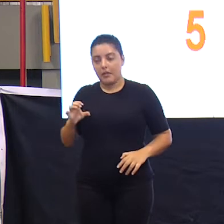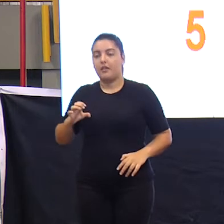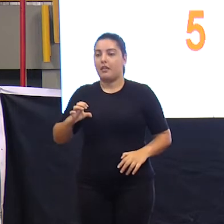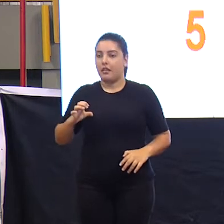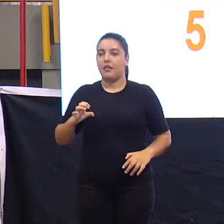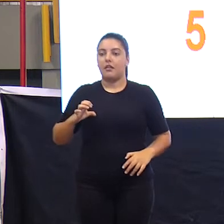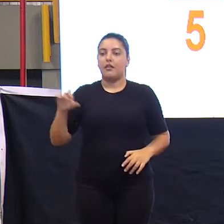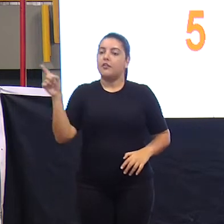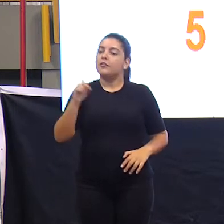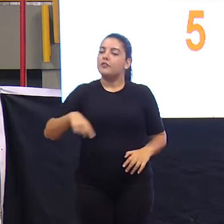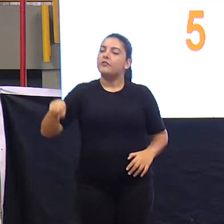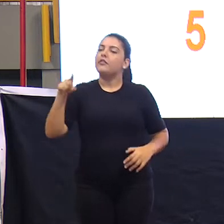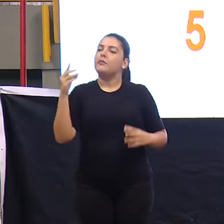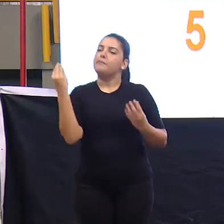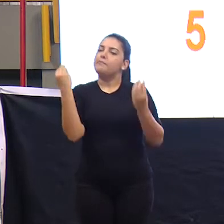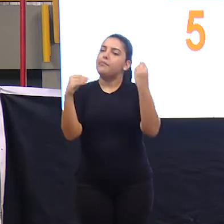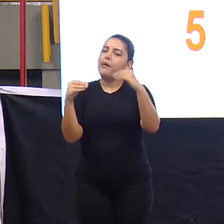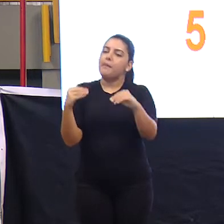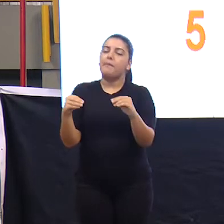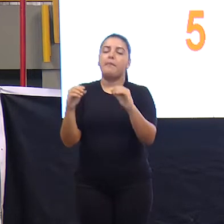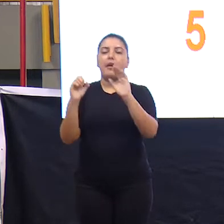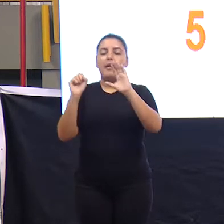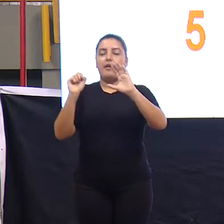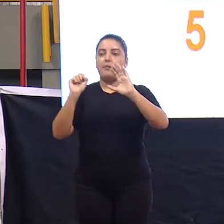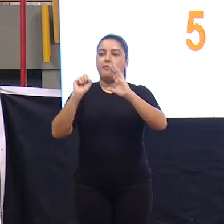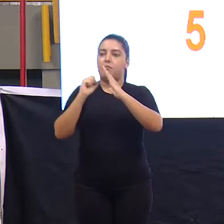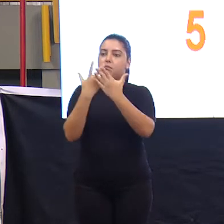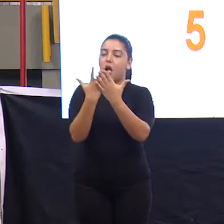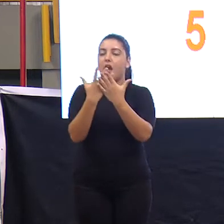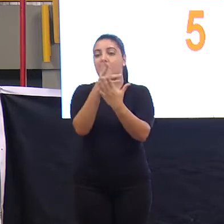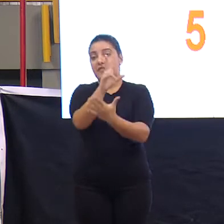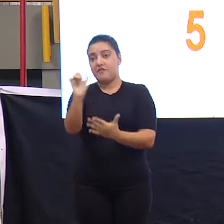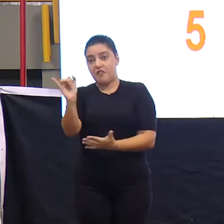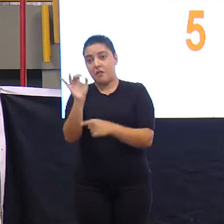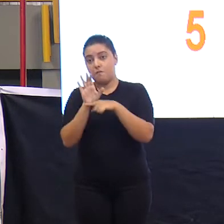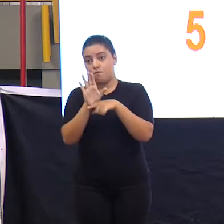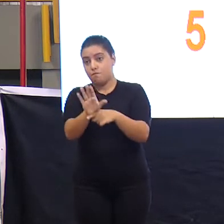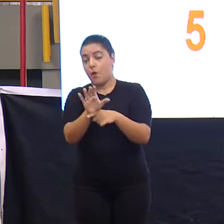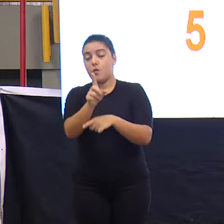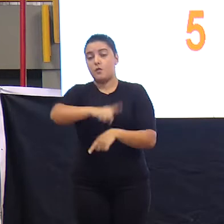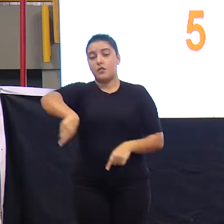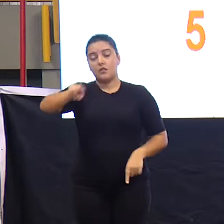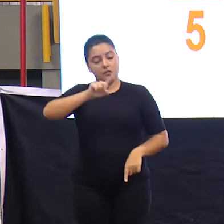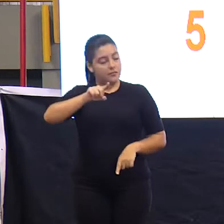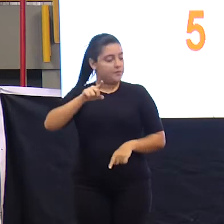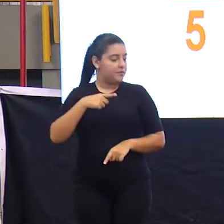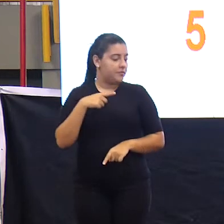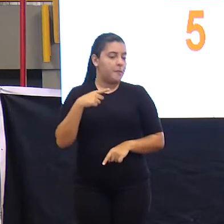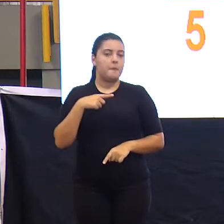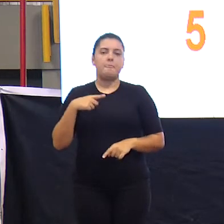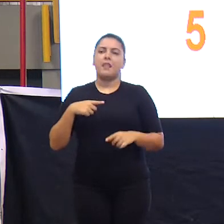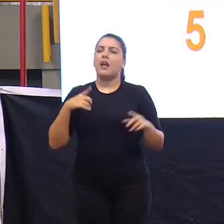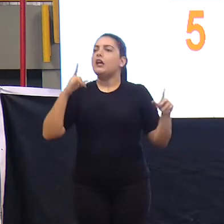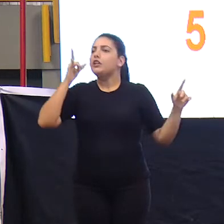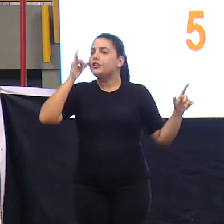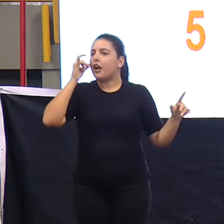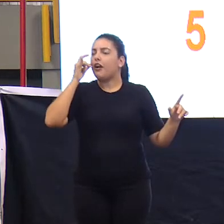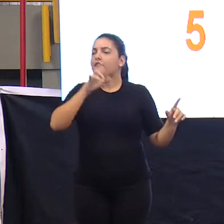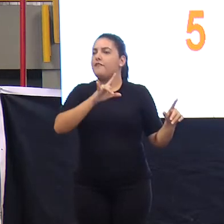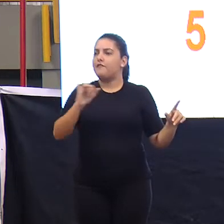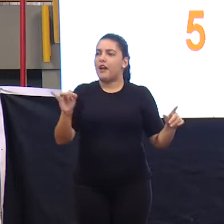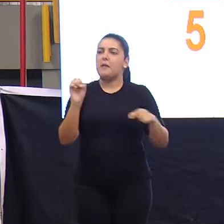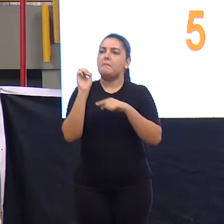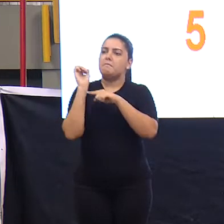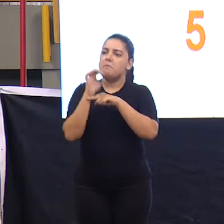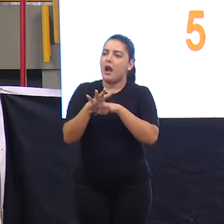vou colocar alguns slidezinhos que eu coloquei aqui, eu vou colocar lá no feed ao longo dos dias,